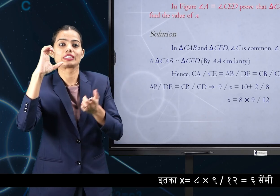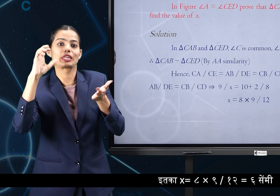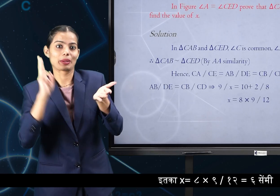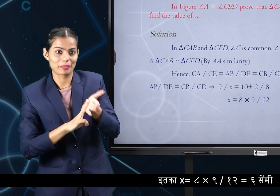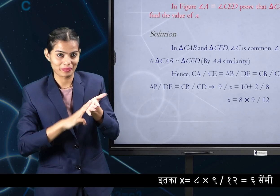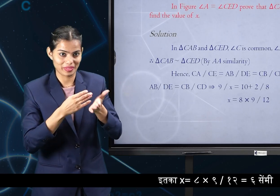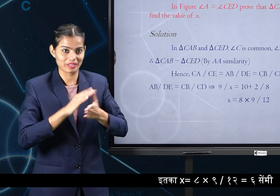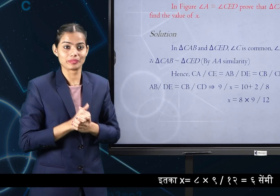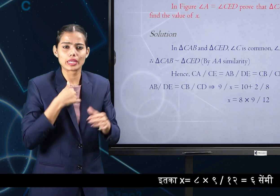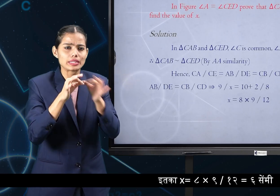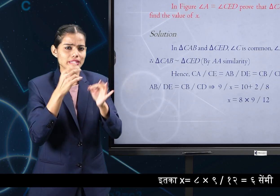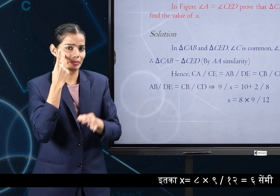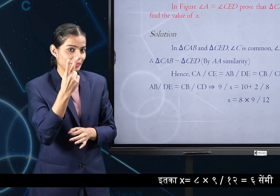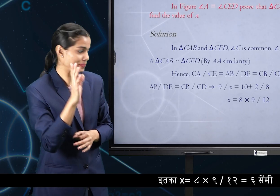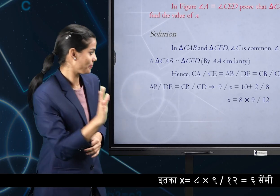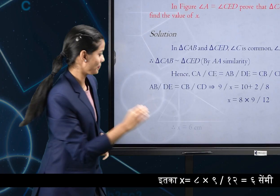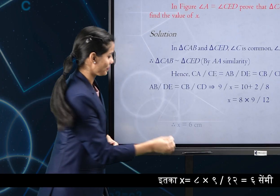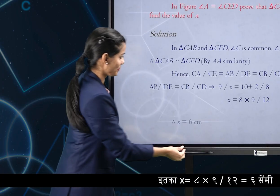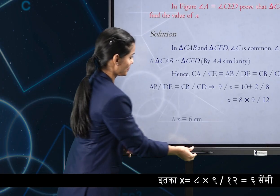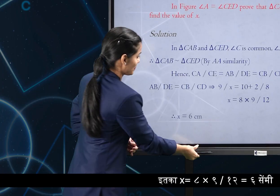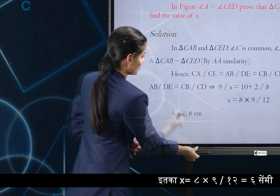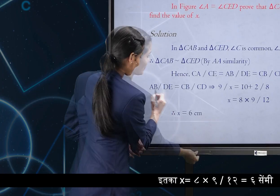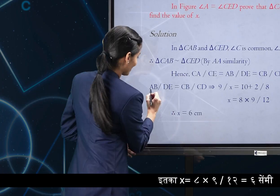12 is equal to 6 सेंटीमीटर.